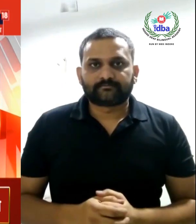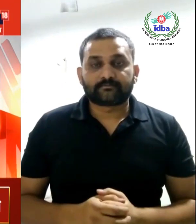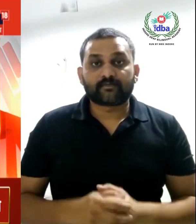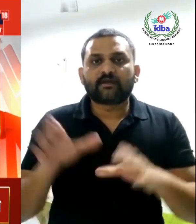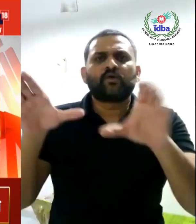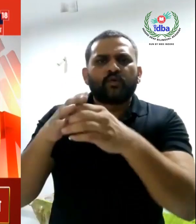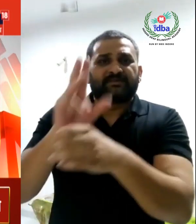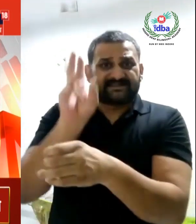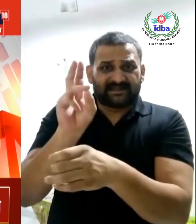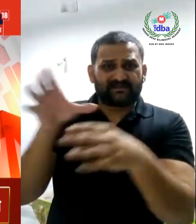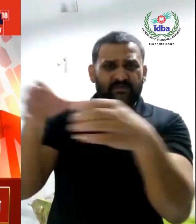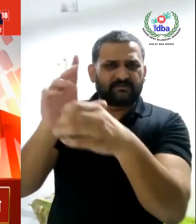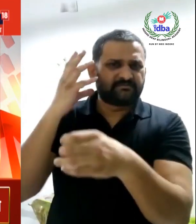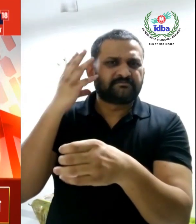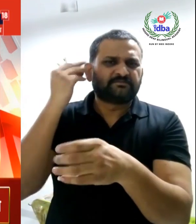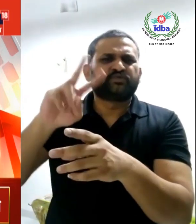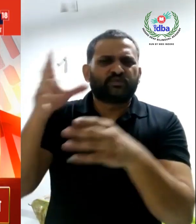थर्ड पार्टी के निरीक्षकों को